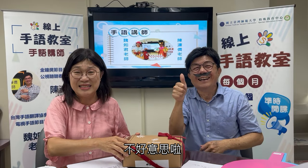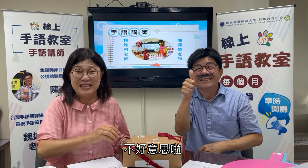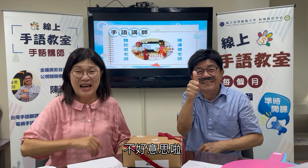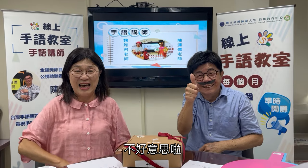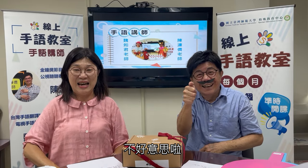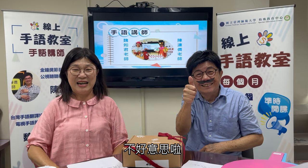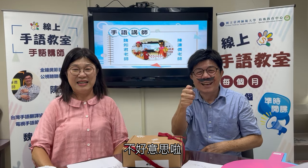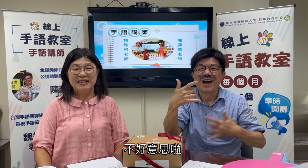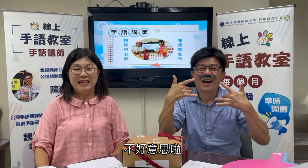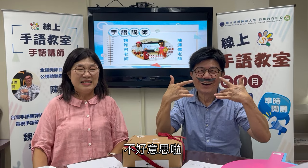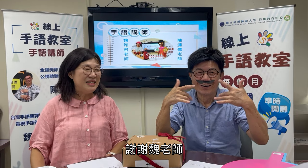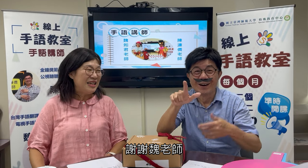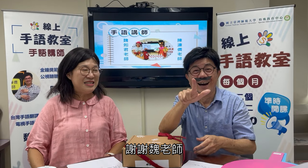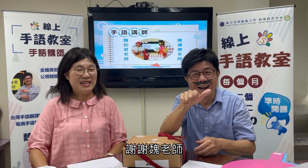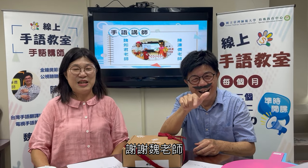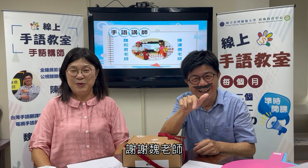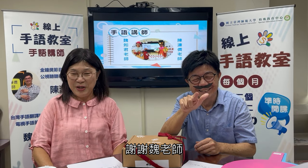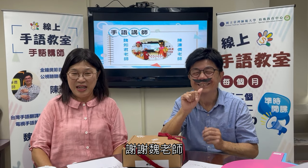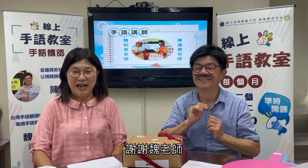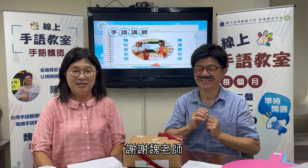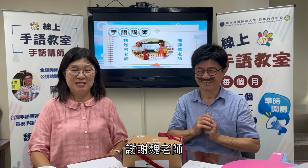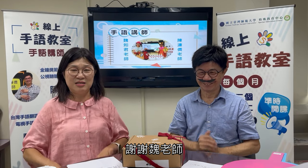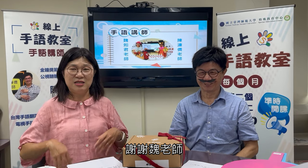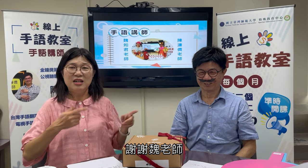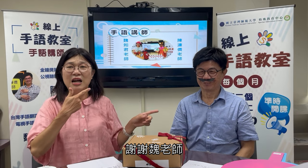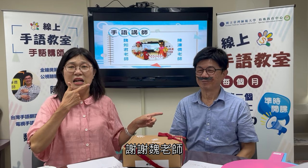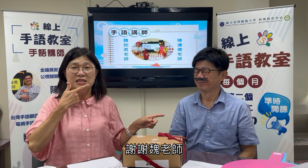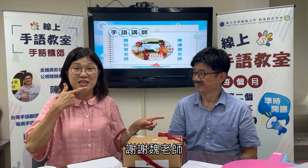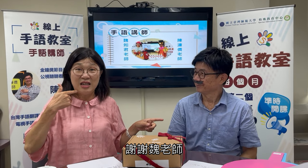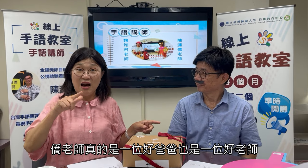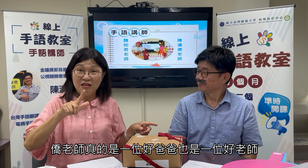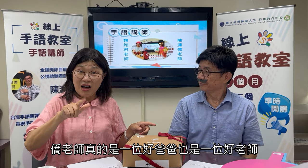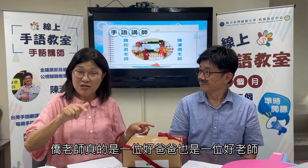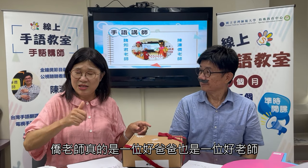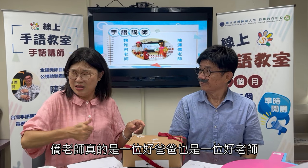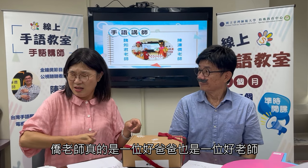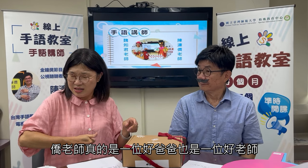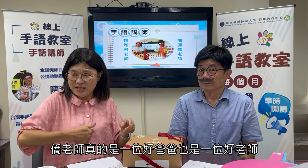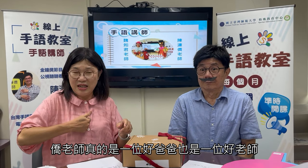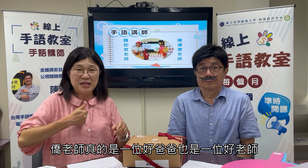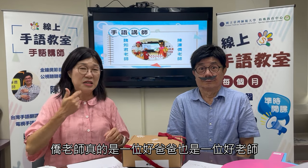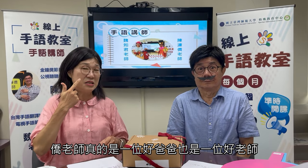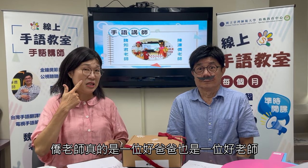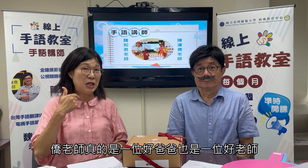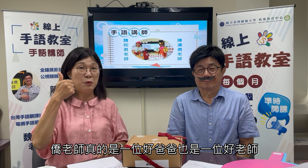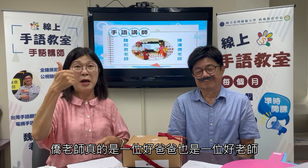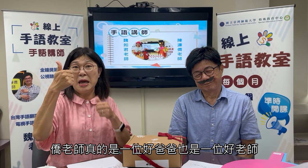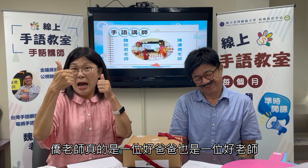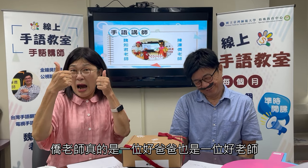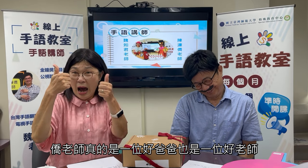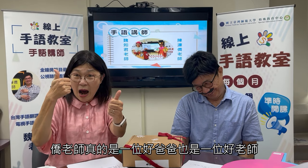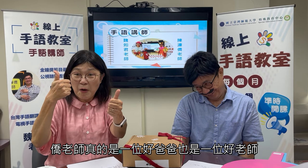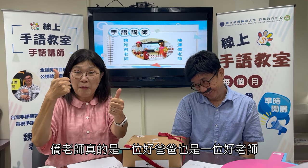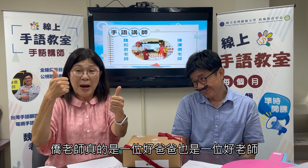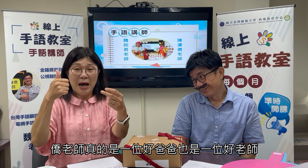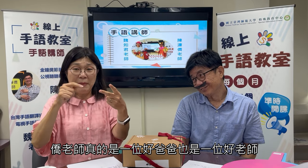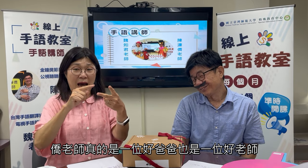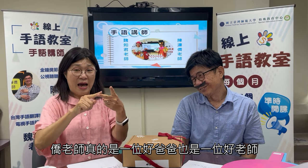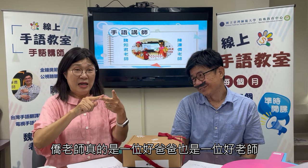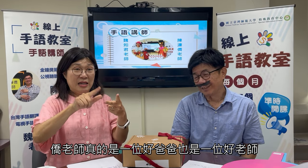啦，谢谢魏老师，乔老师哦，真的是一位好爸爸，也